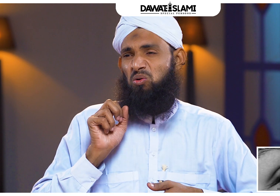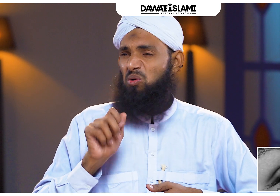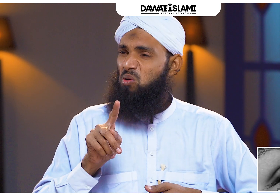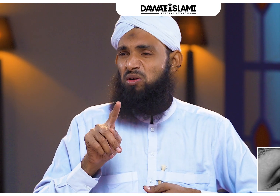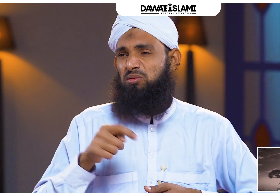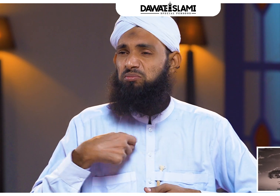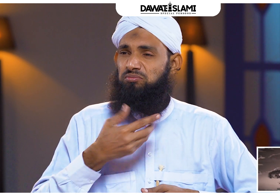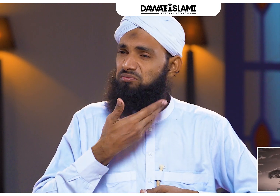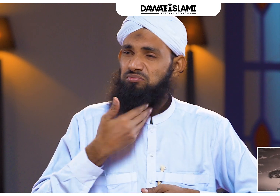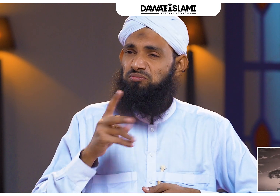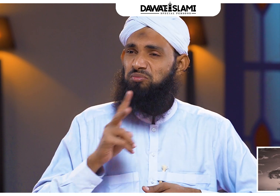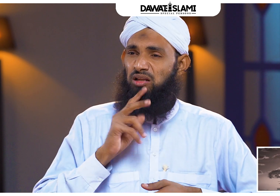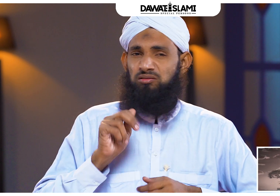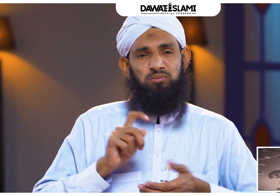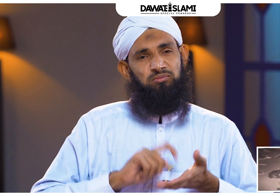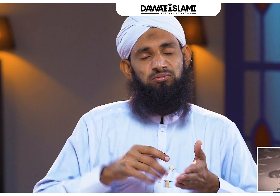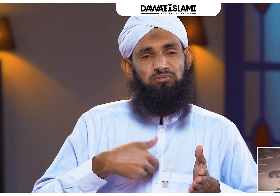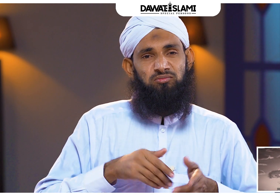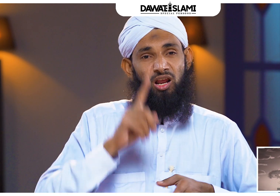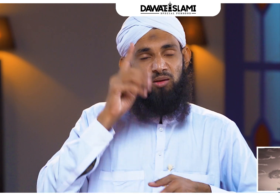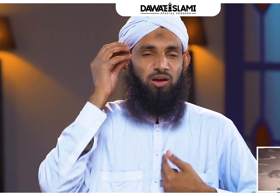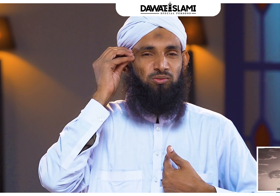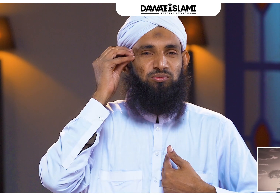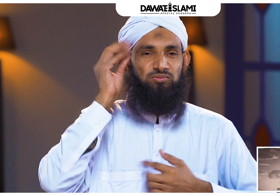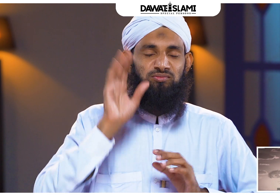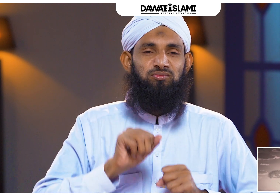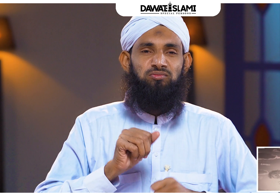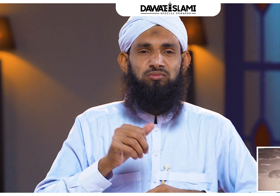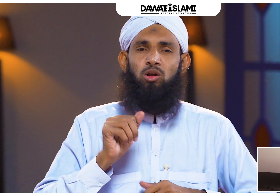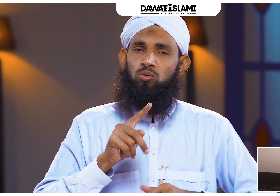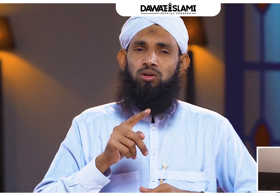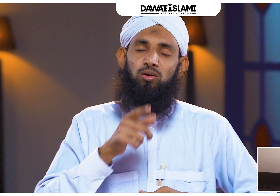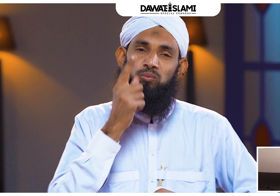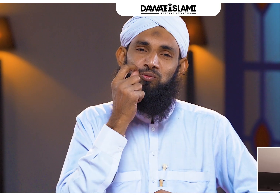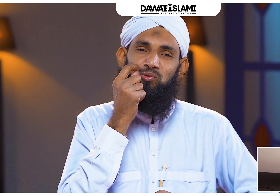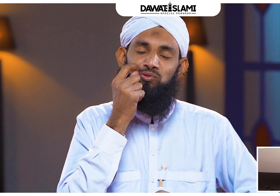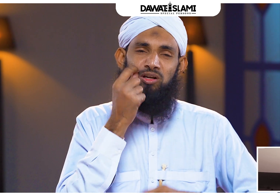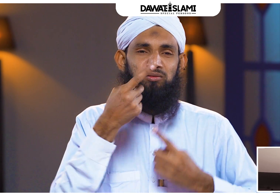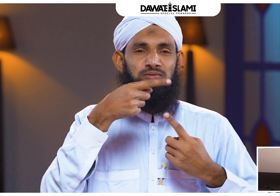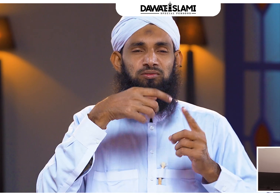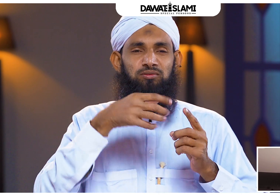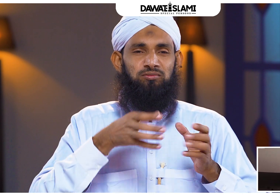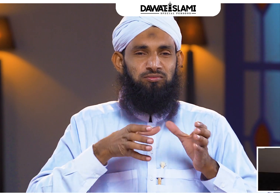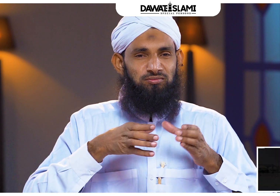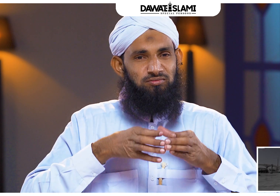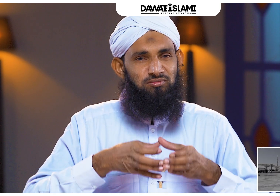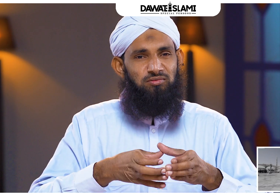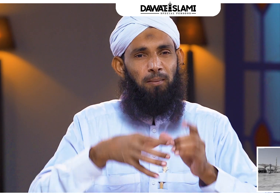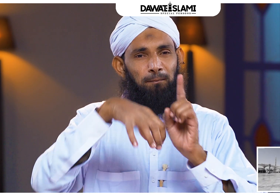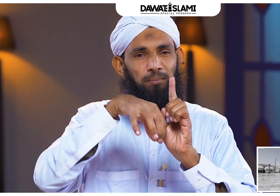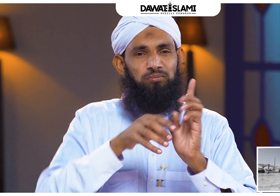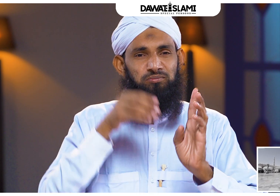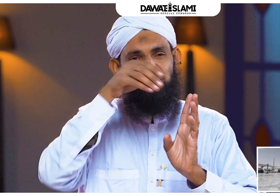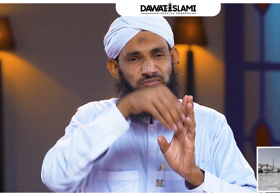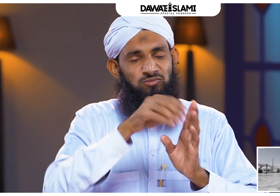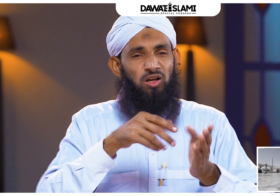دونوں دوستوں ابو بکر صدیق و عمر فاروق سے بیزار ہوں۔ اگر تم میرا یہ پیغام پہنچانے کی حامی بھر لو تو میں تمہیں بخوشی جانے کی اجازت دیتا